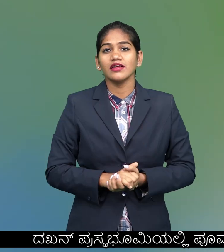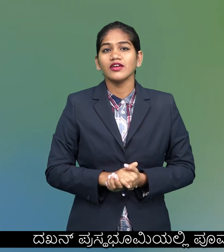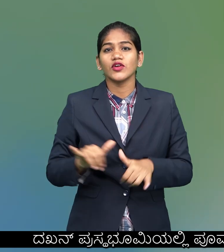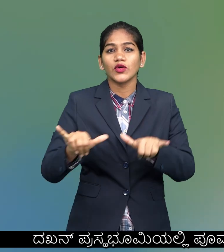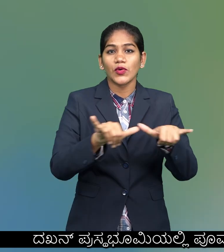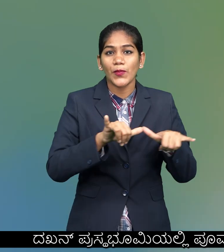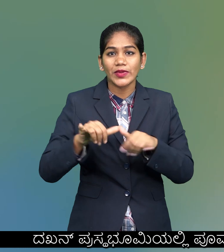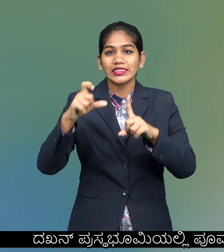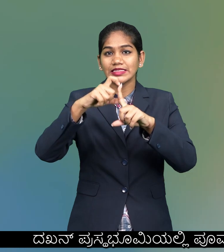ಸಾಮಾನ್ಯವಾಗಿದೆ.